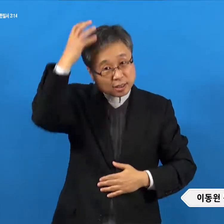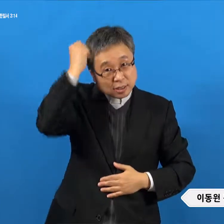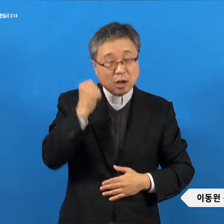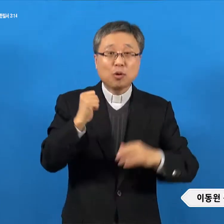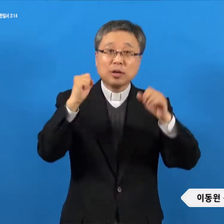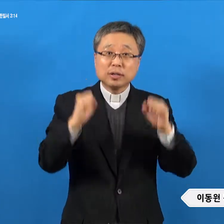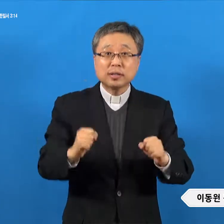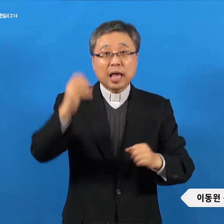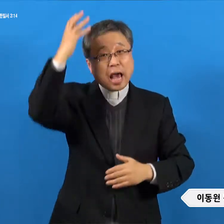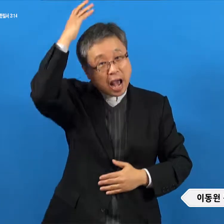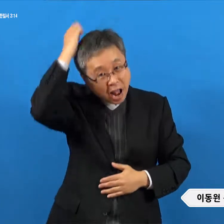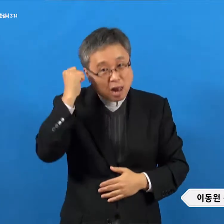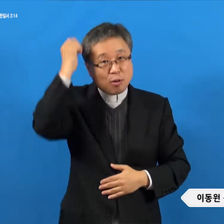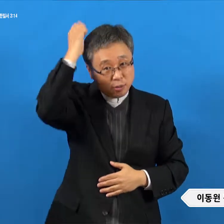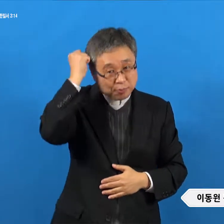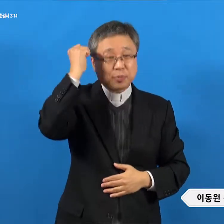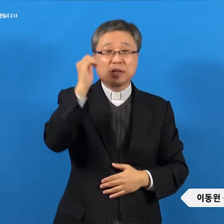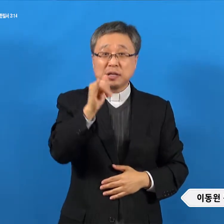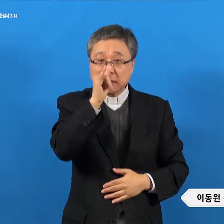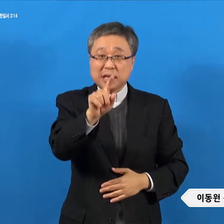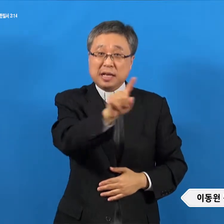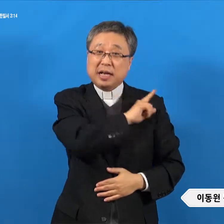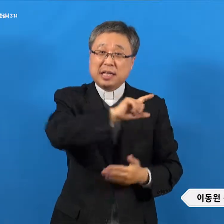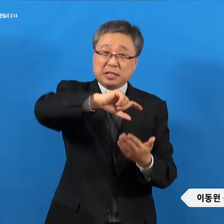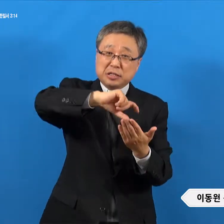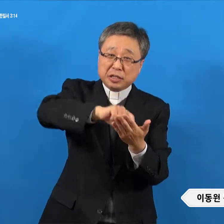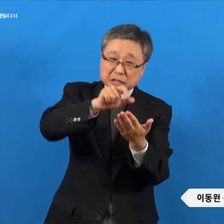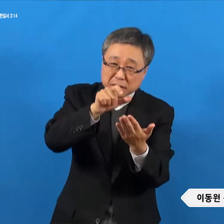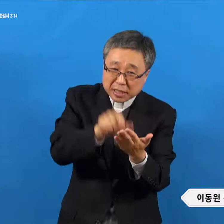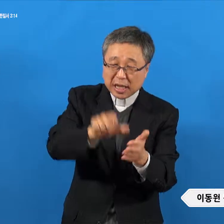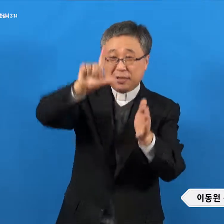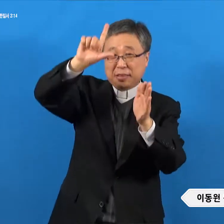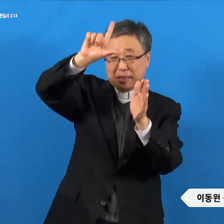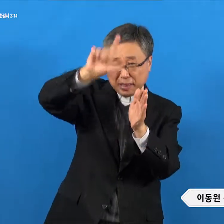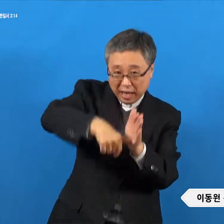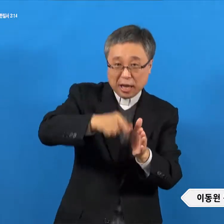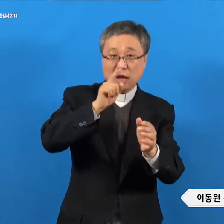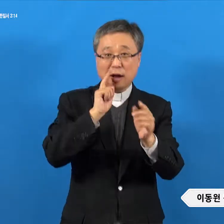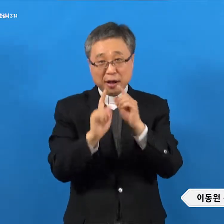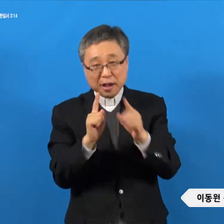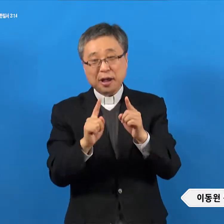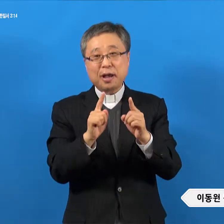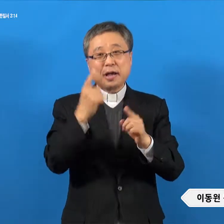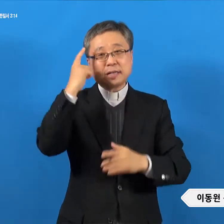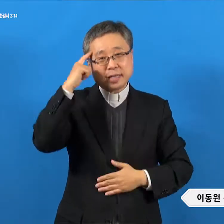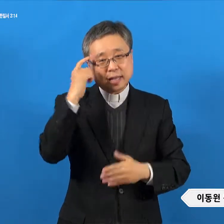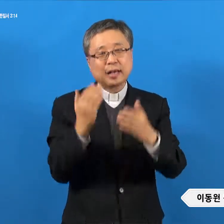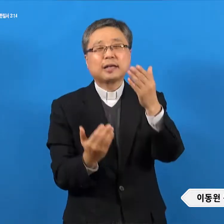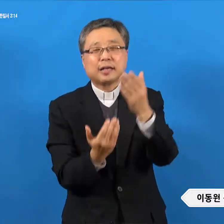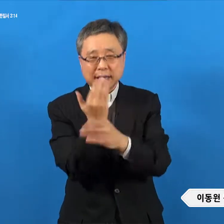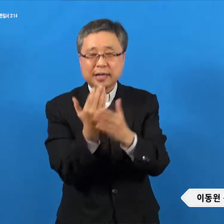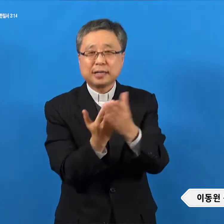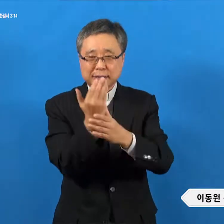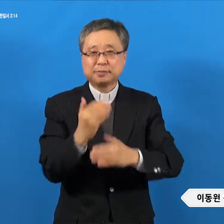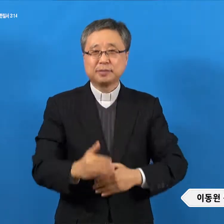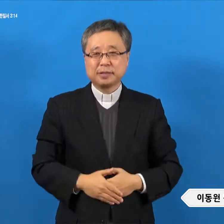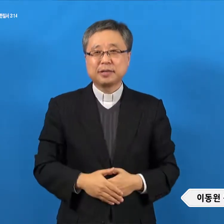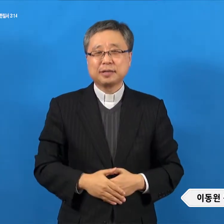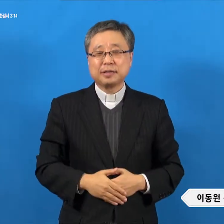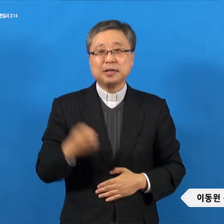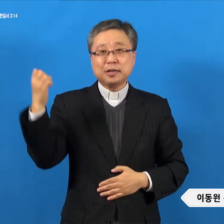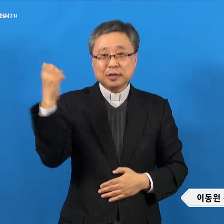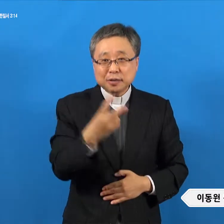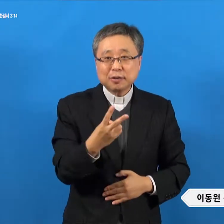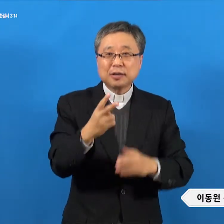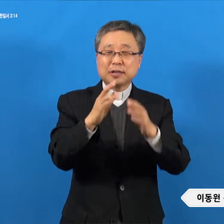계셨어요. 암송하고 계셨어요. 가장 적절한 타이밍에 그 말씀을 생각해내셨습니다.